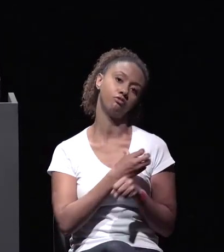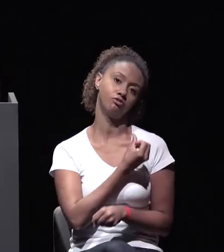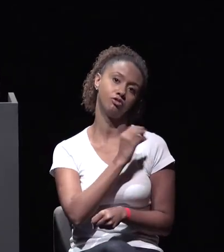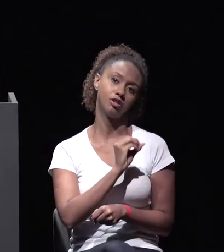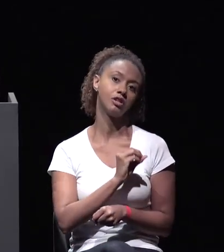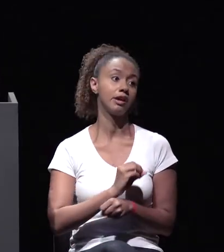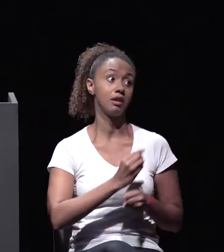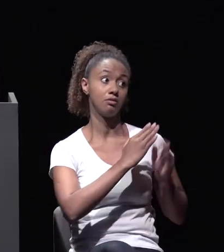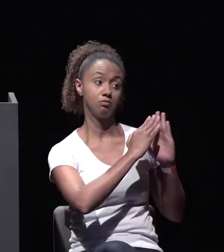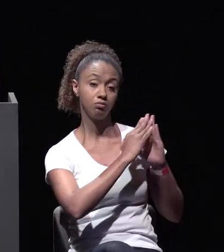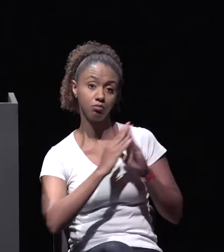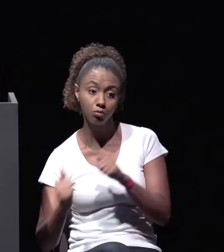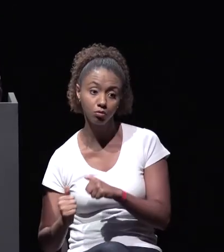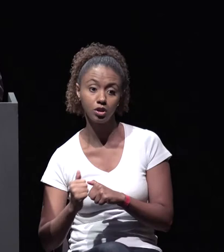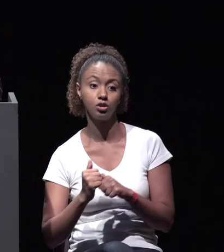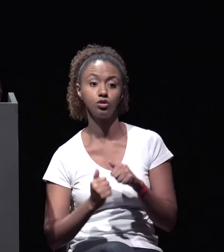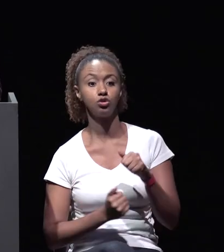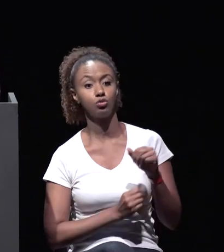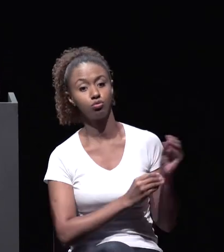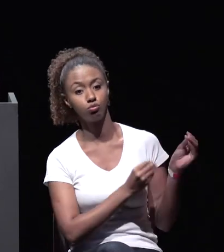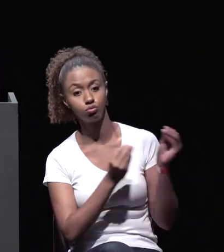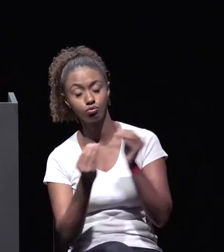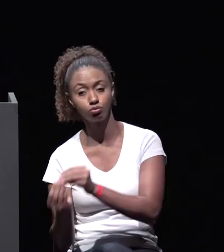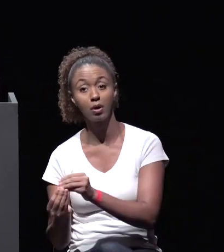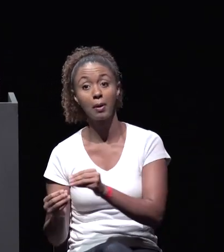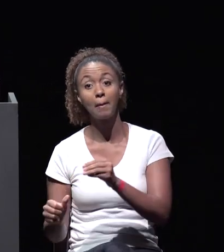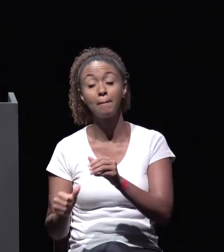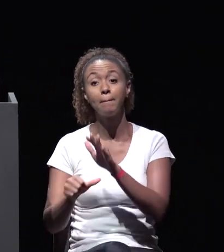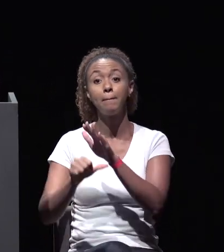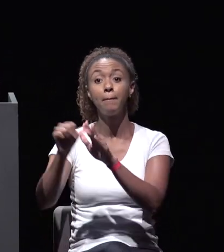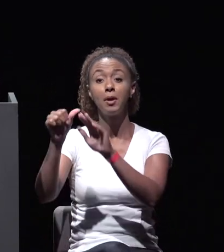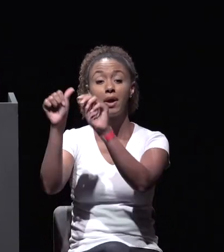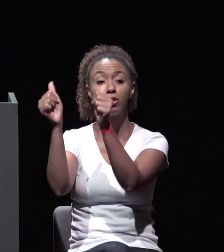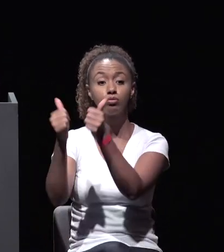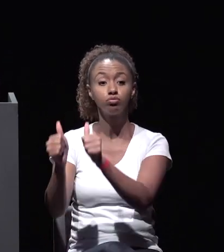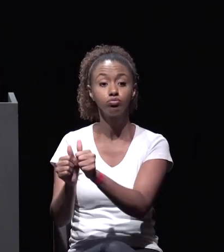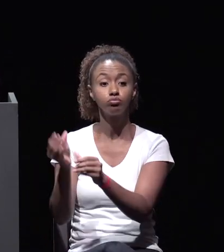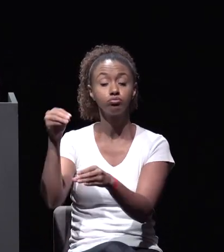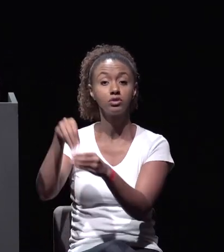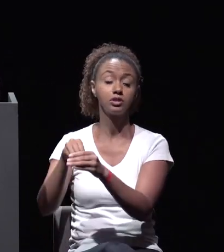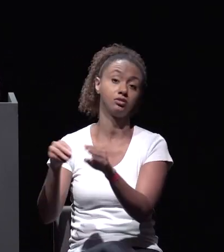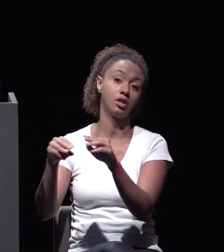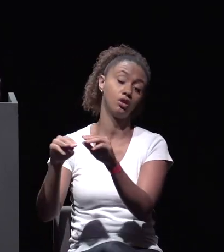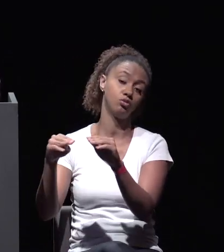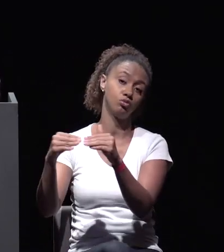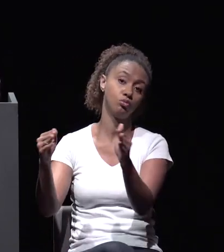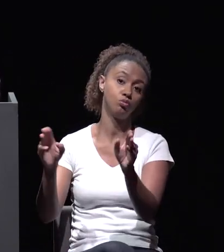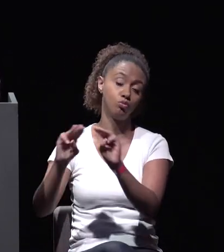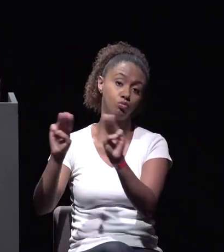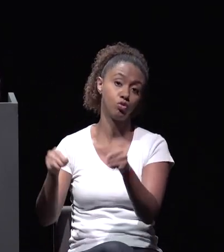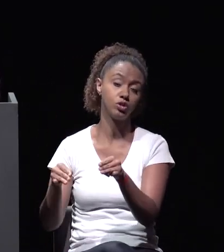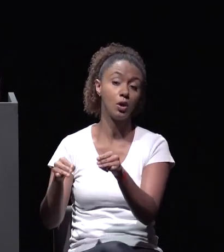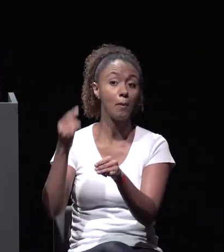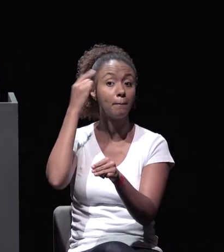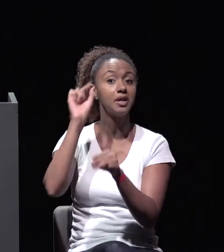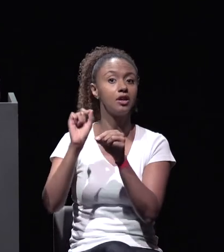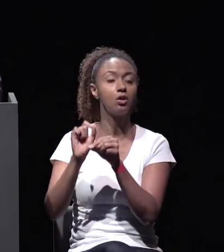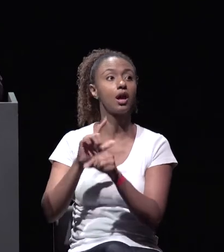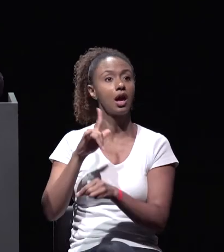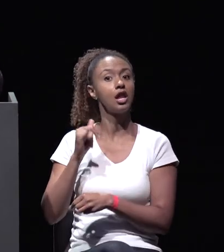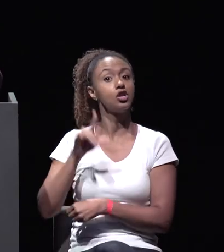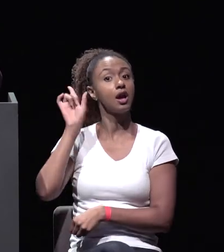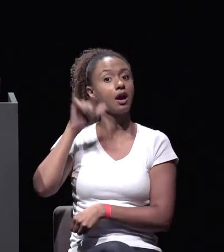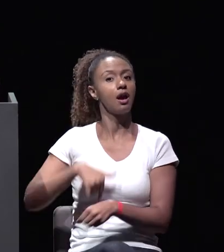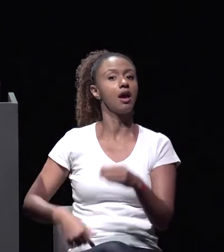provavelmente uma das primeiras peças pensadas por um museu de arte brasileira da faap ou seja retomando essa idéia de que ela já tinha fundador de um lado